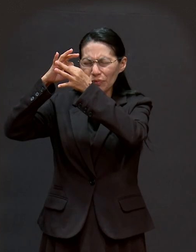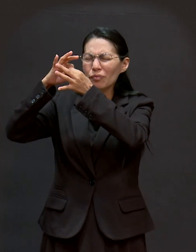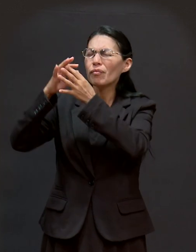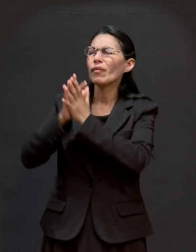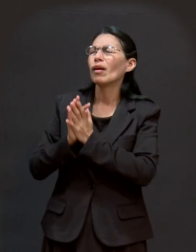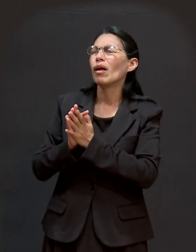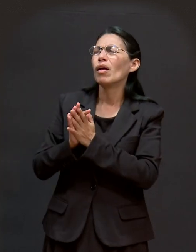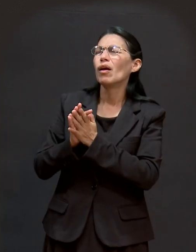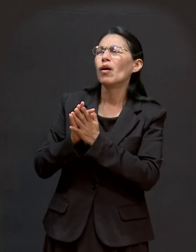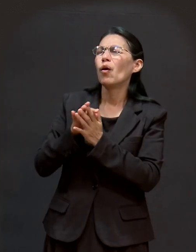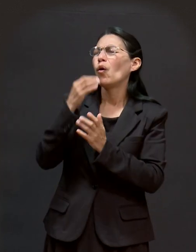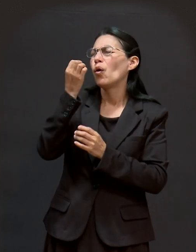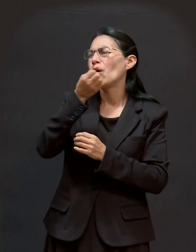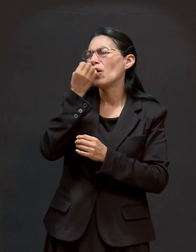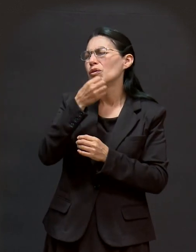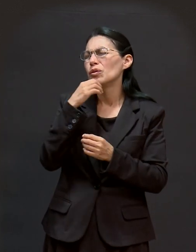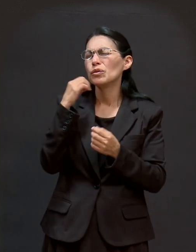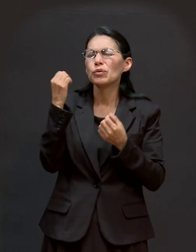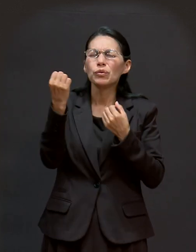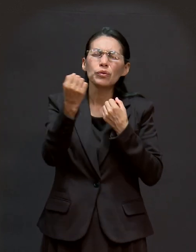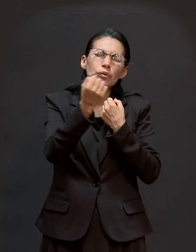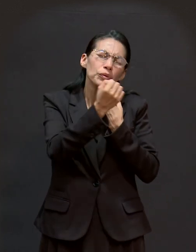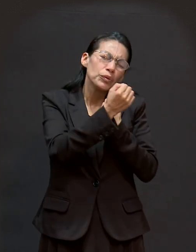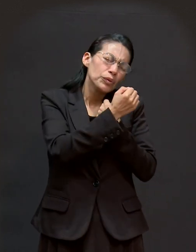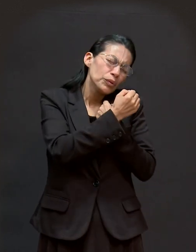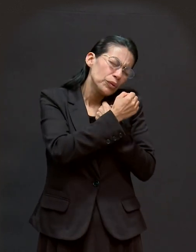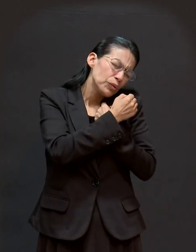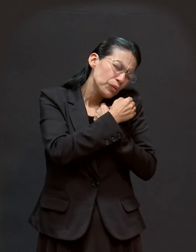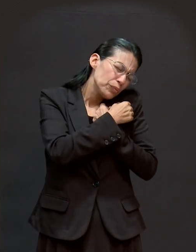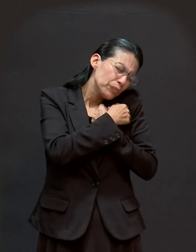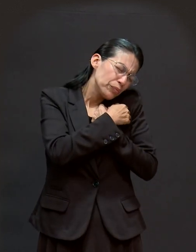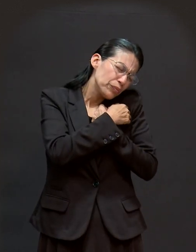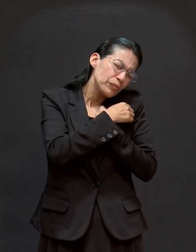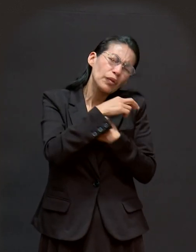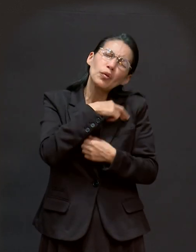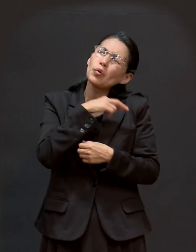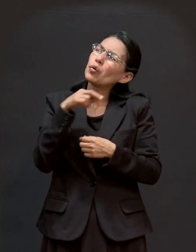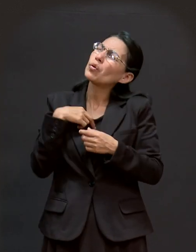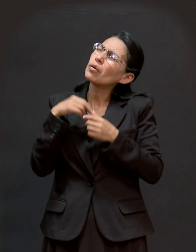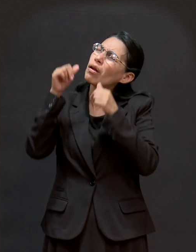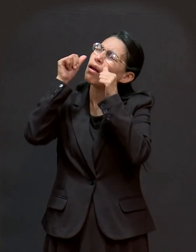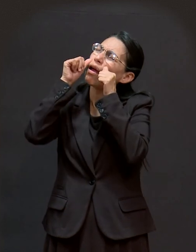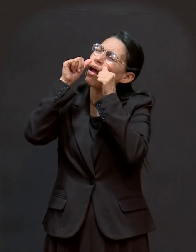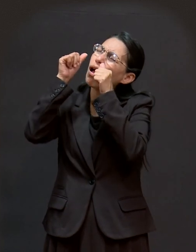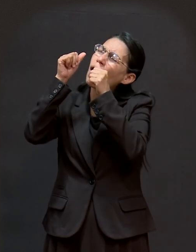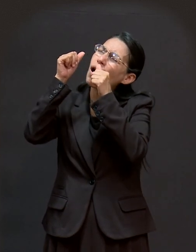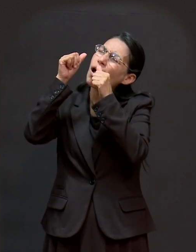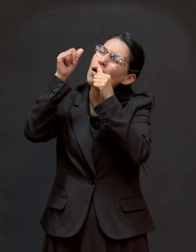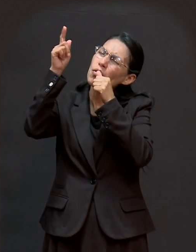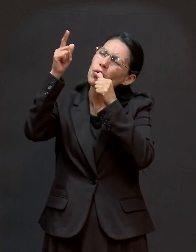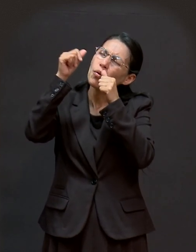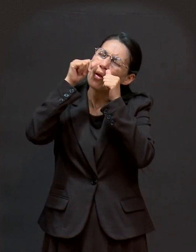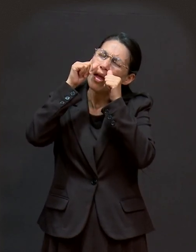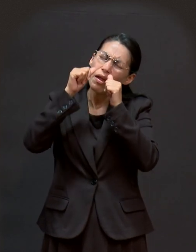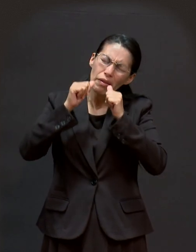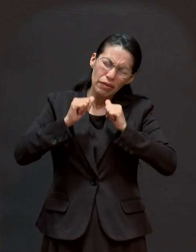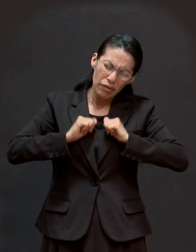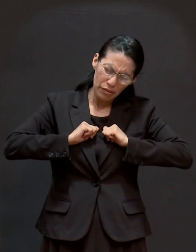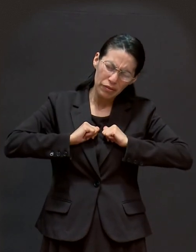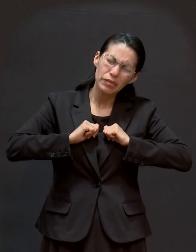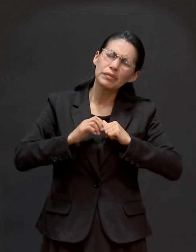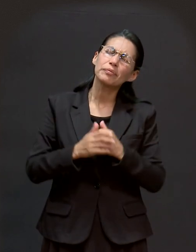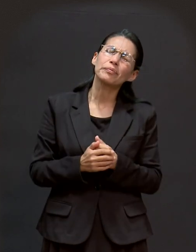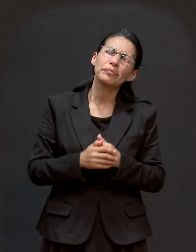en la oración es un refugio maravilloso donde nos podemos esconder y que hay un padre atento esperando